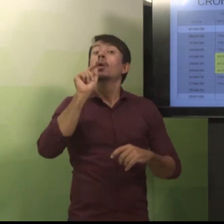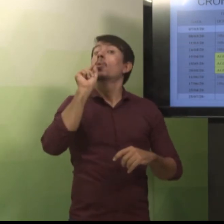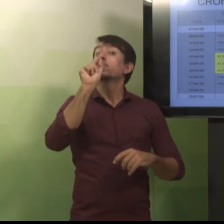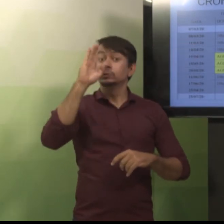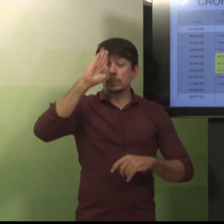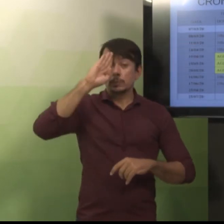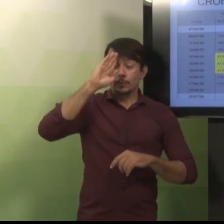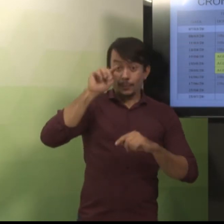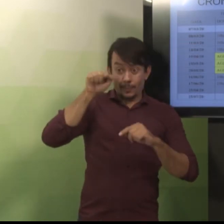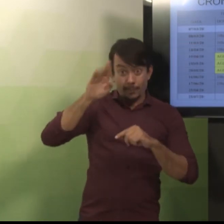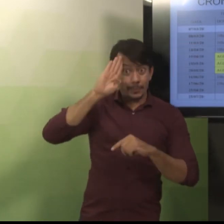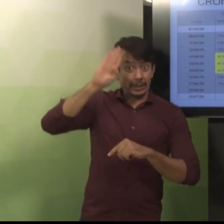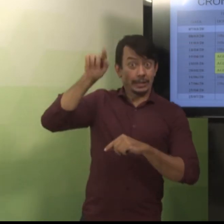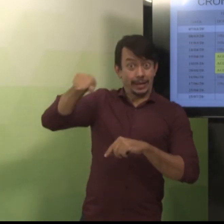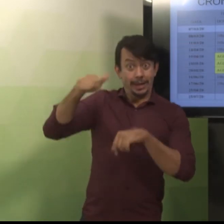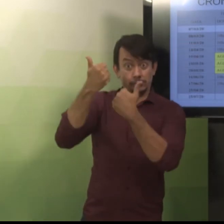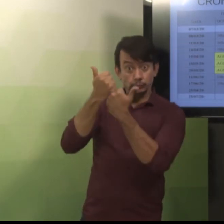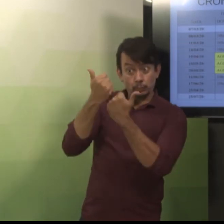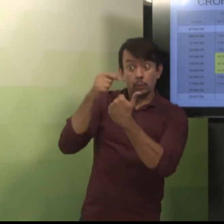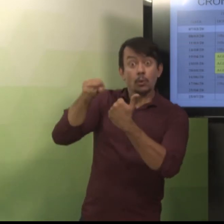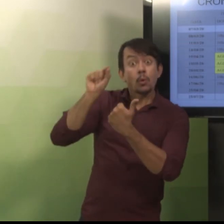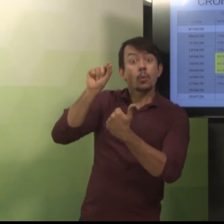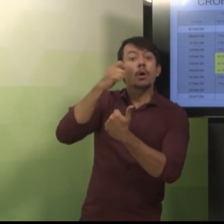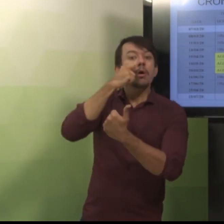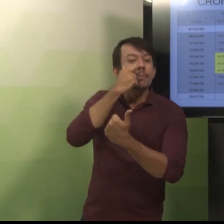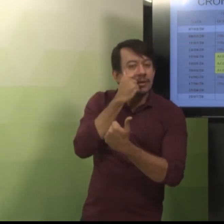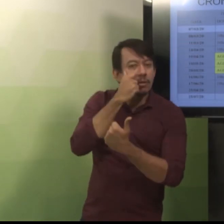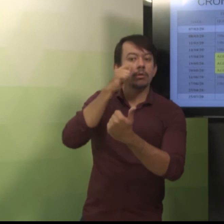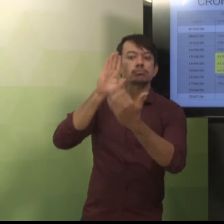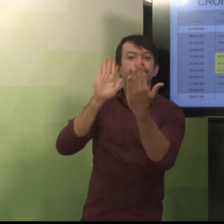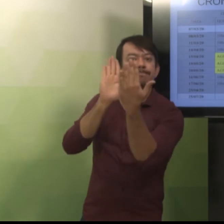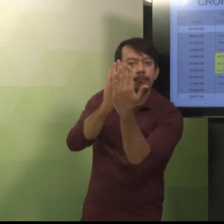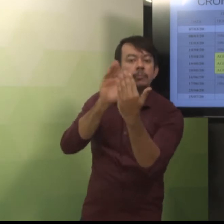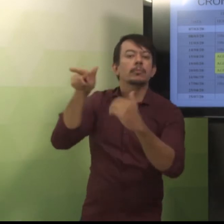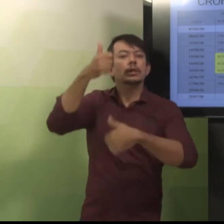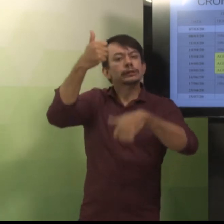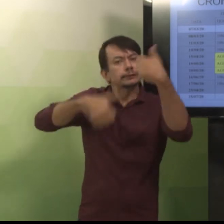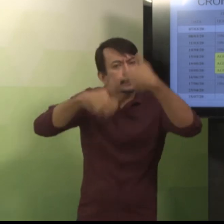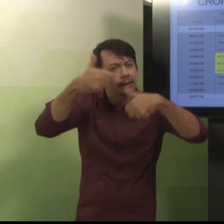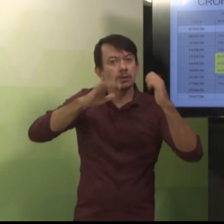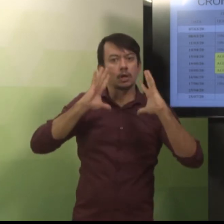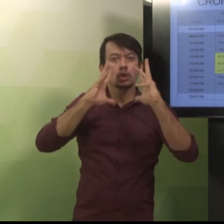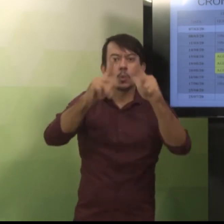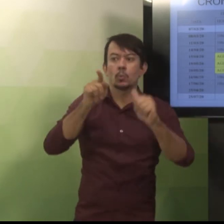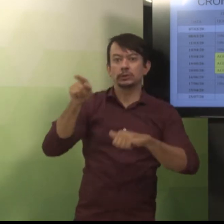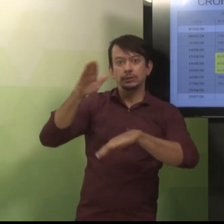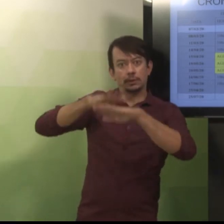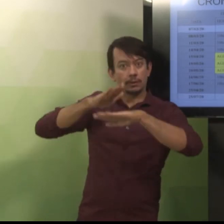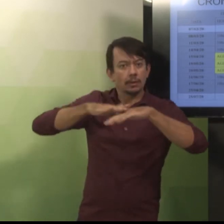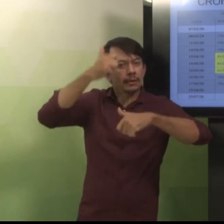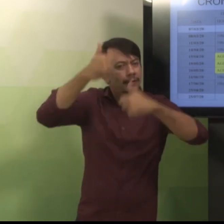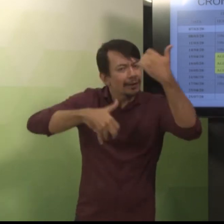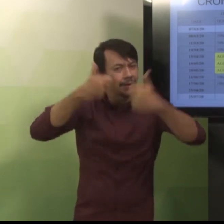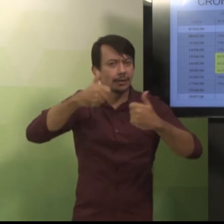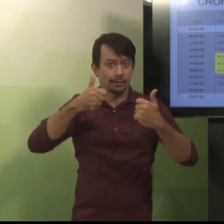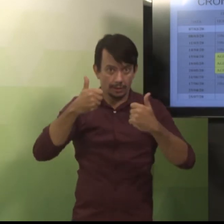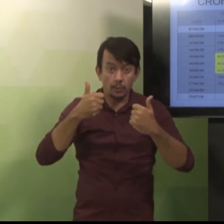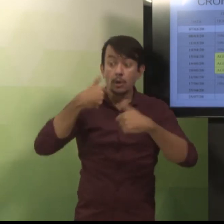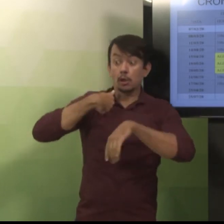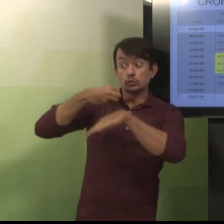consigo. Mas o importante é que há o tutor presencial, que vai explicar tudo a vocês. Eu vou